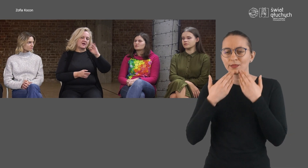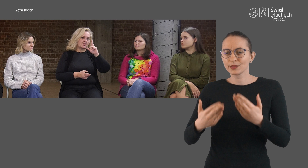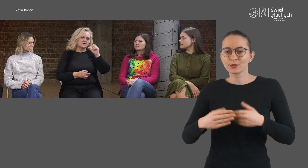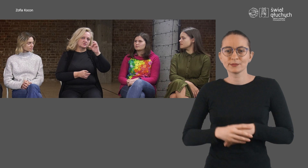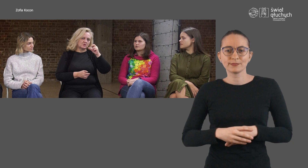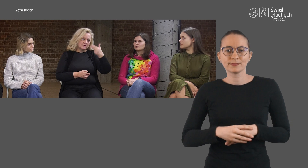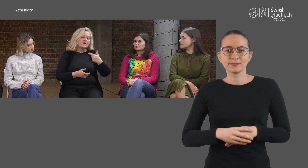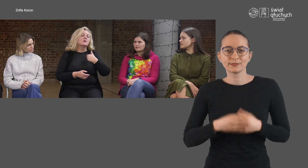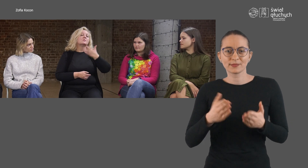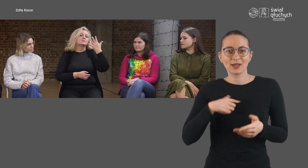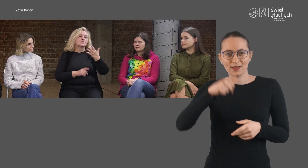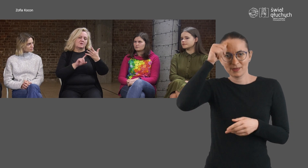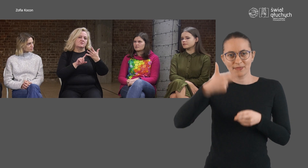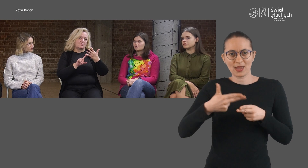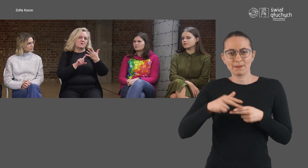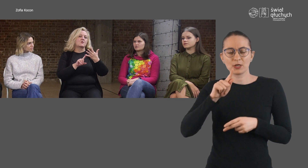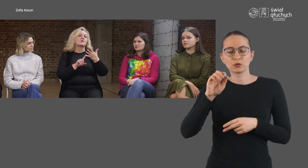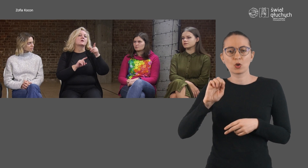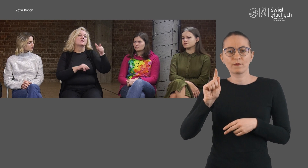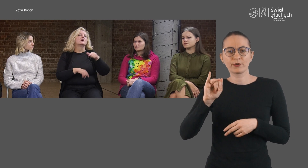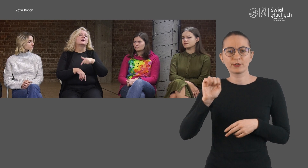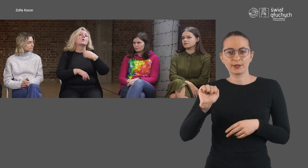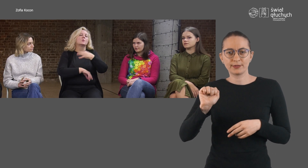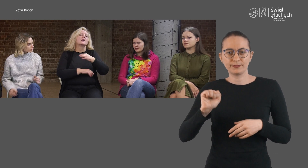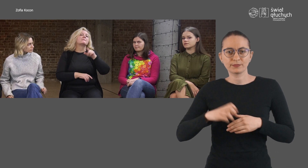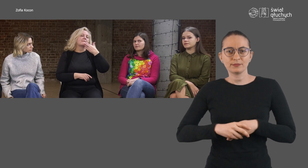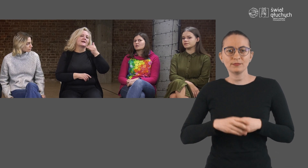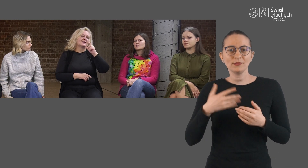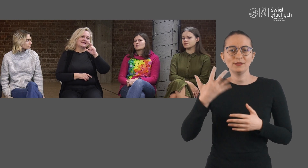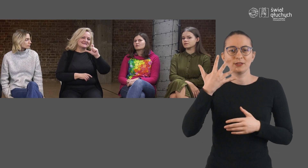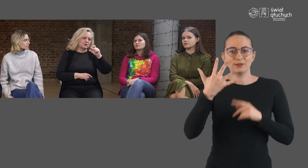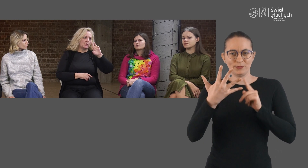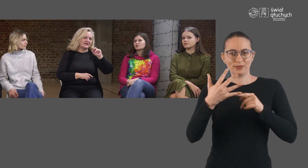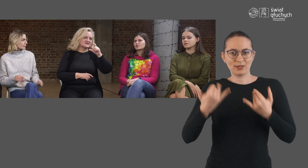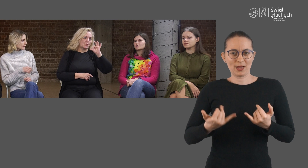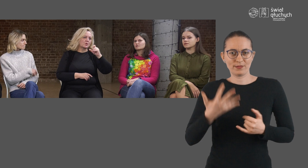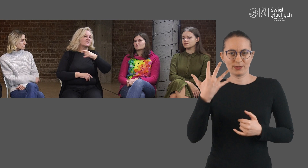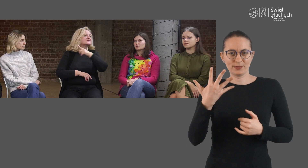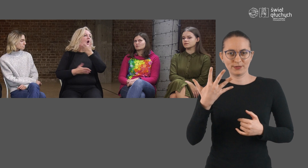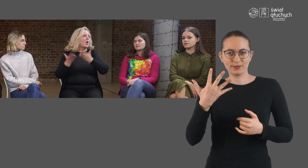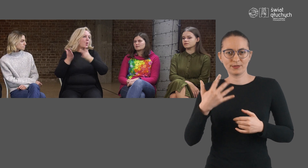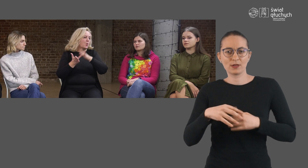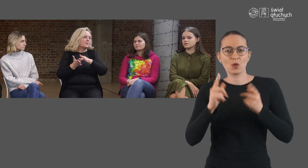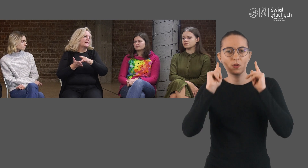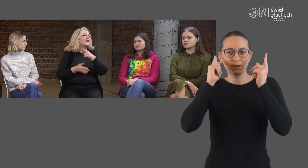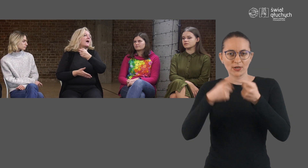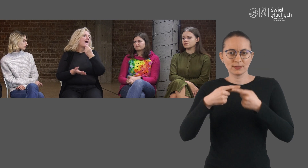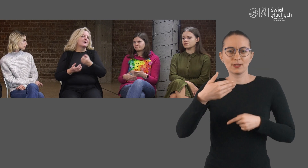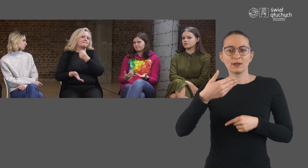Jestem studentką 5. roku prawa na Uniwersytecie Marii Curie w Lublinie. Wcześniej swoją edukację